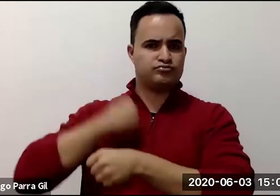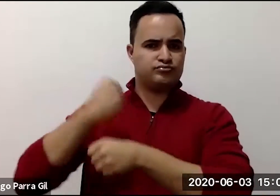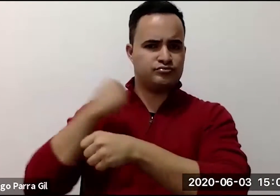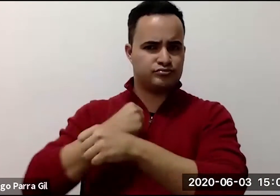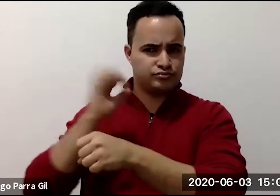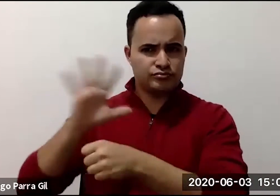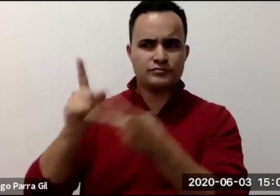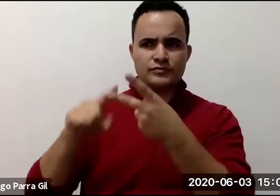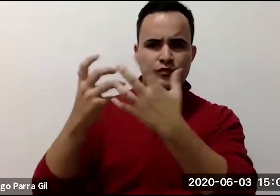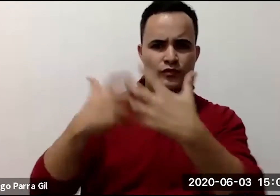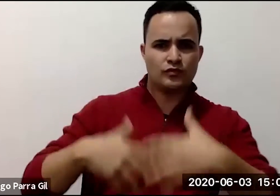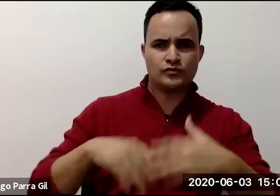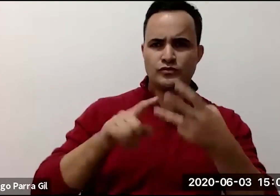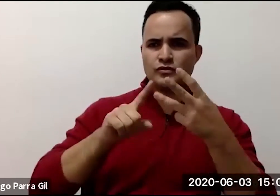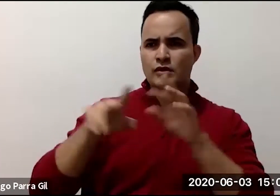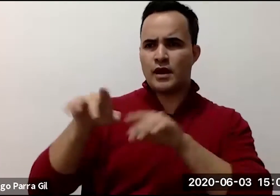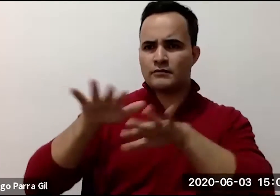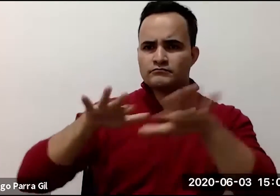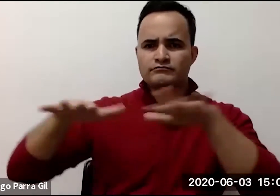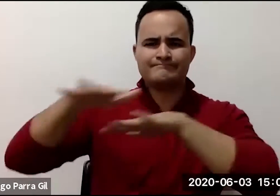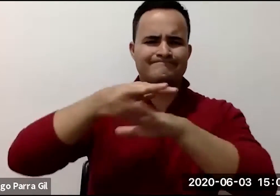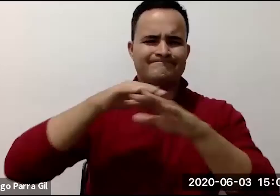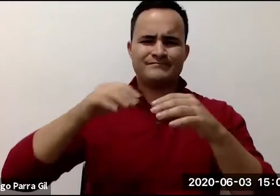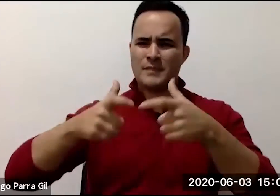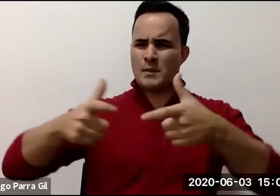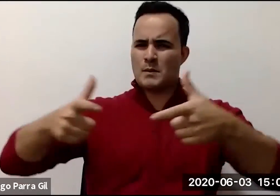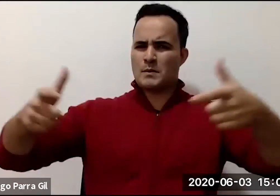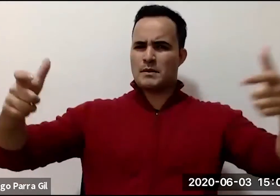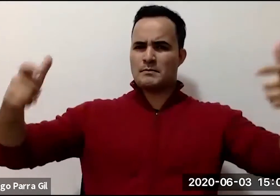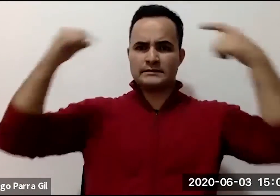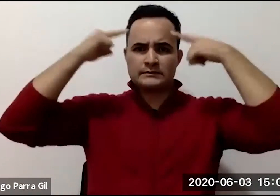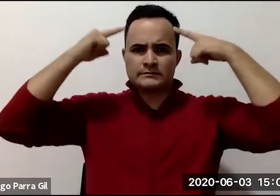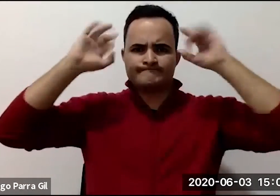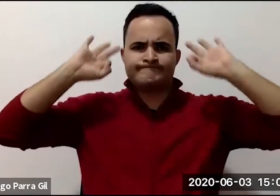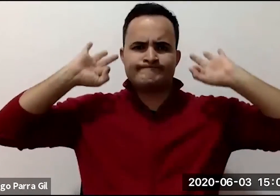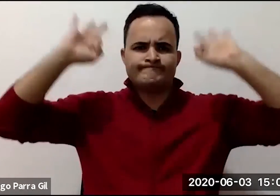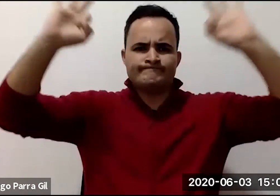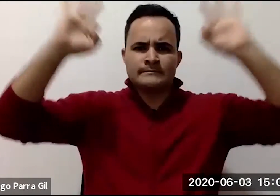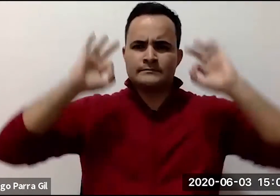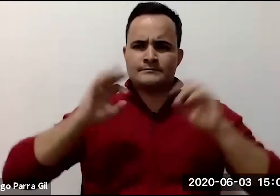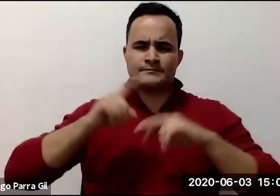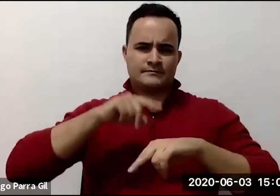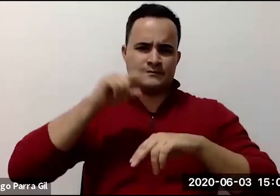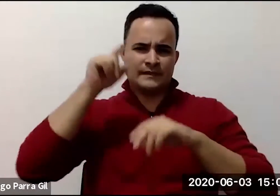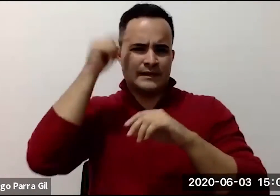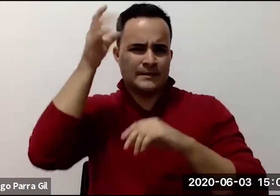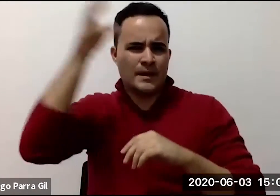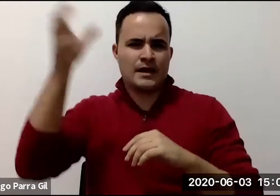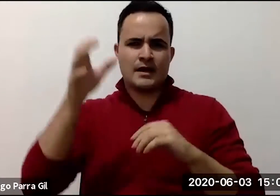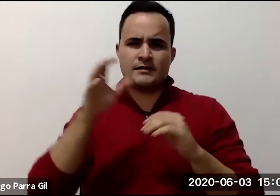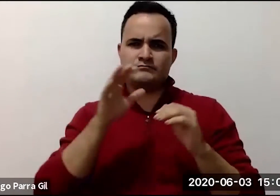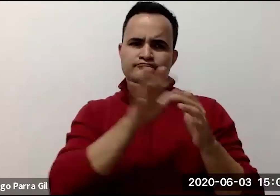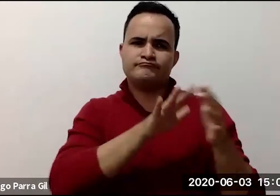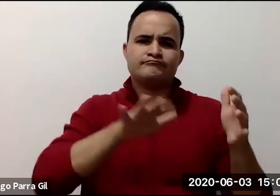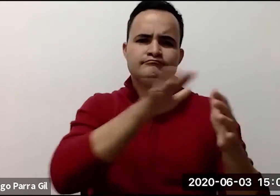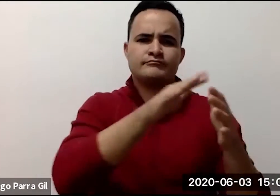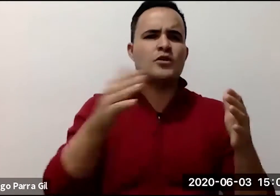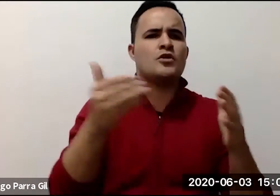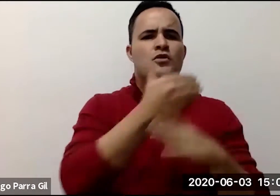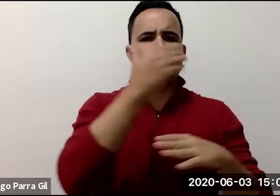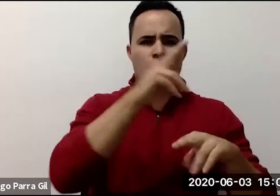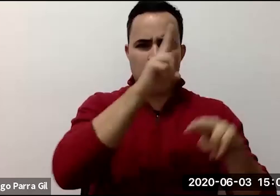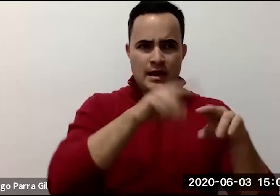la excelencia, ¿cierto? Y por supuesto la normalidad y la anormalidad, está mi